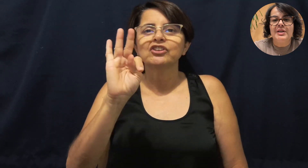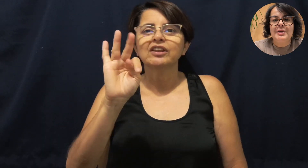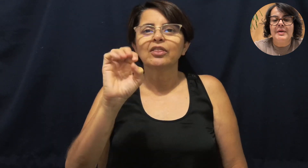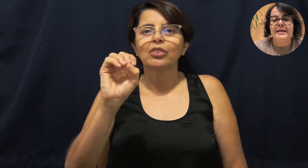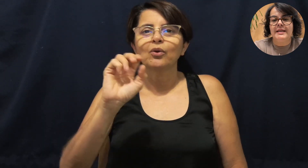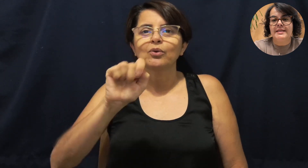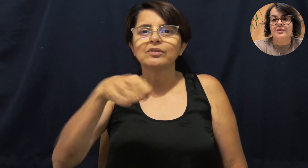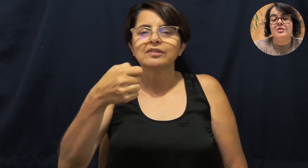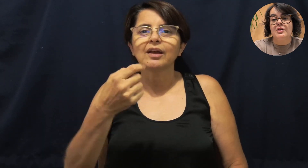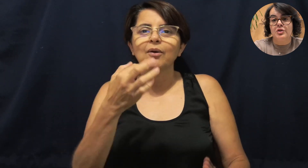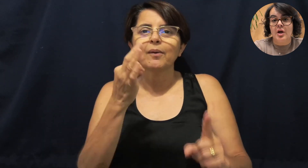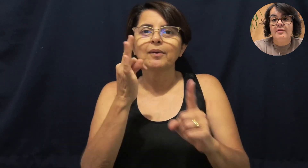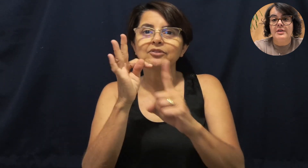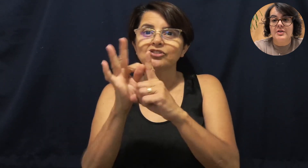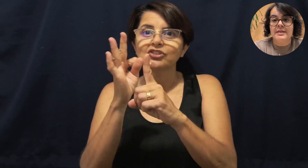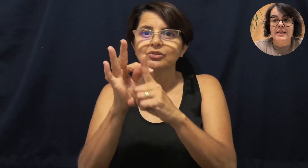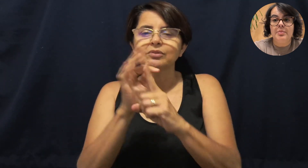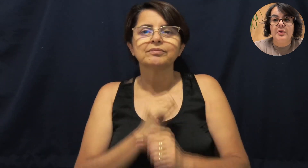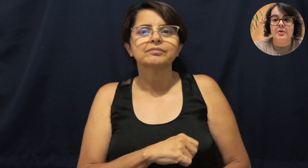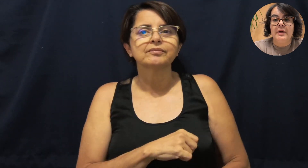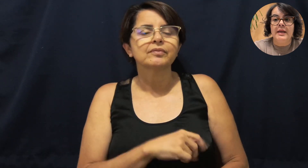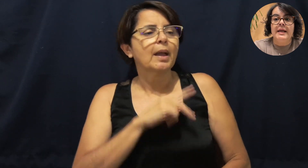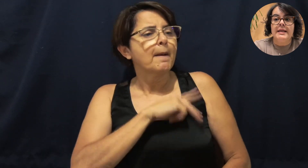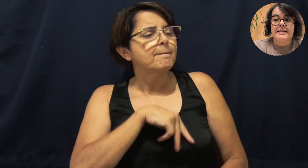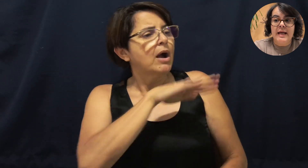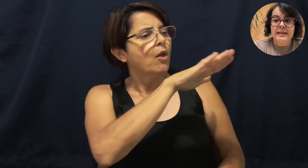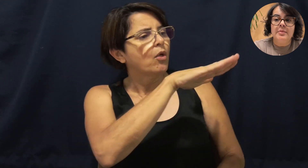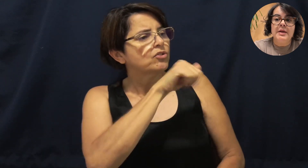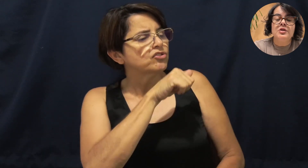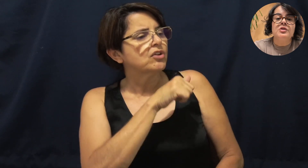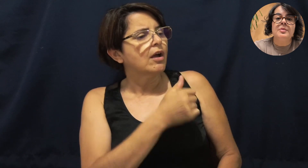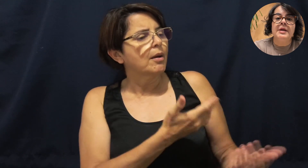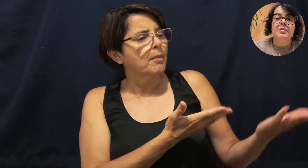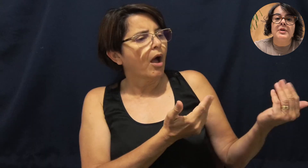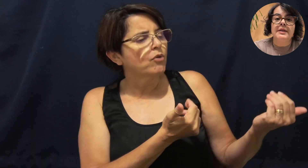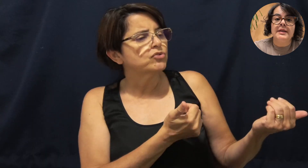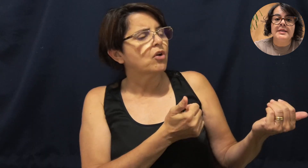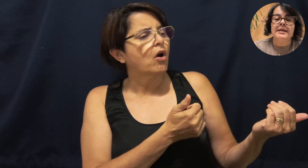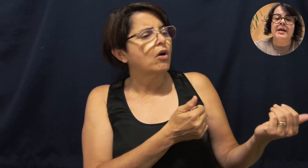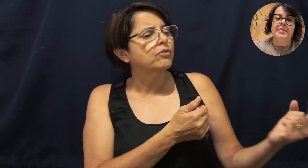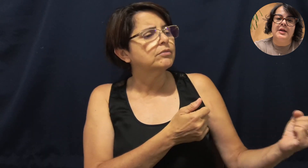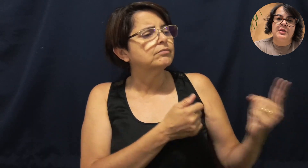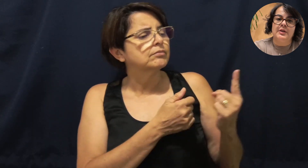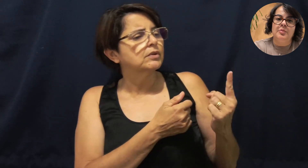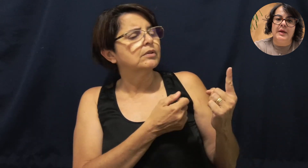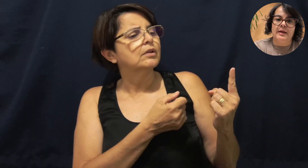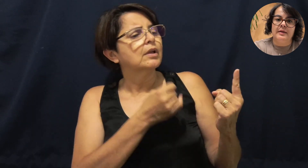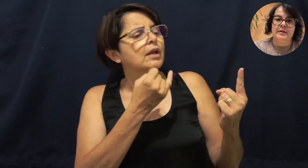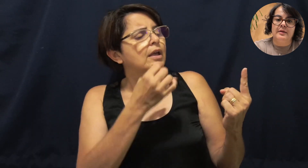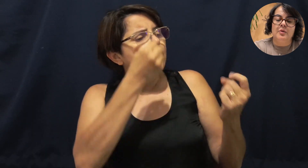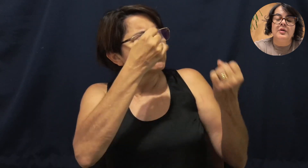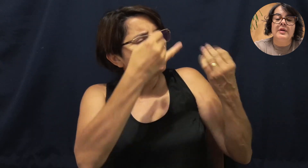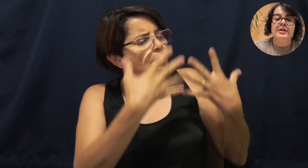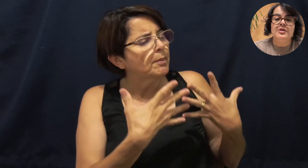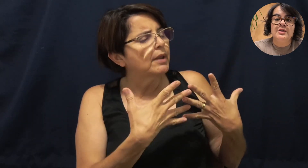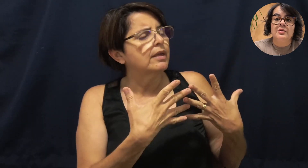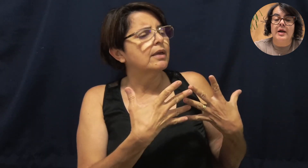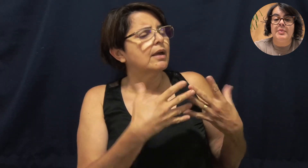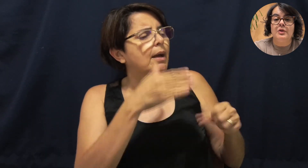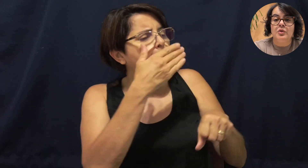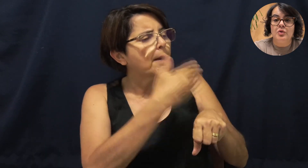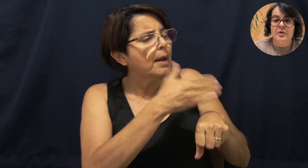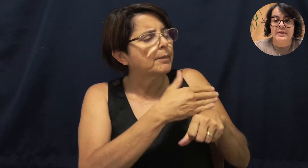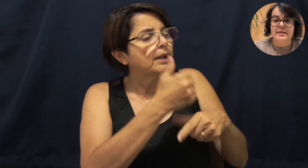ele chama a atenção do seu jovem discípulo exatamente sobre a importância da prática do bem, quando ele diz